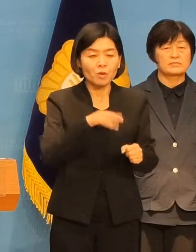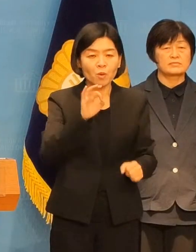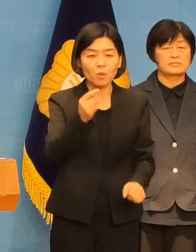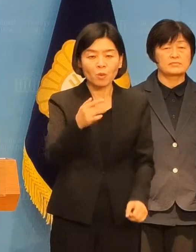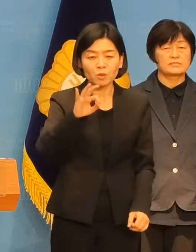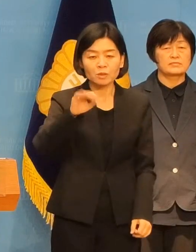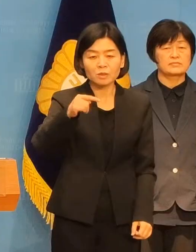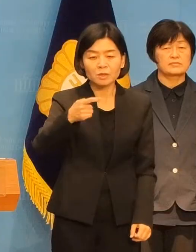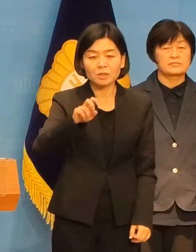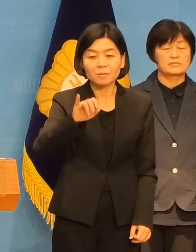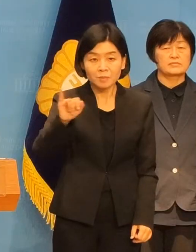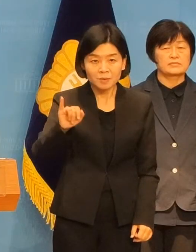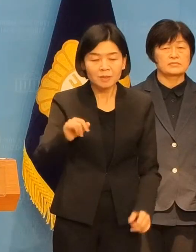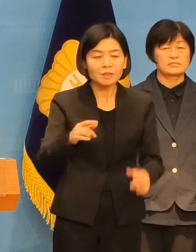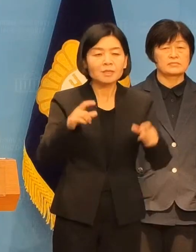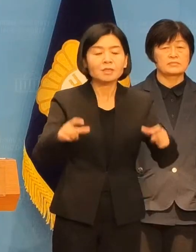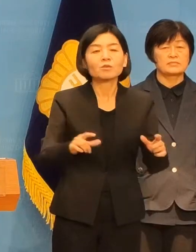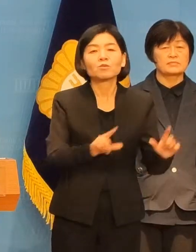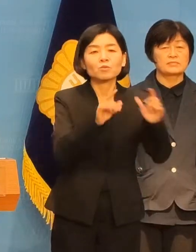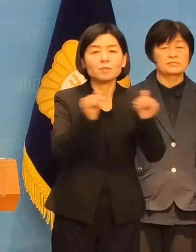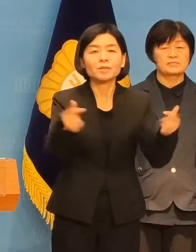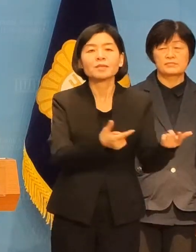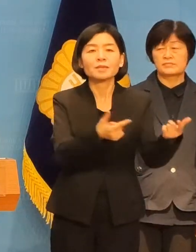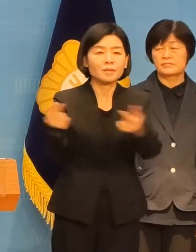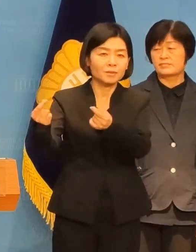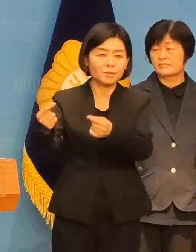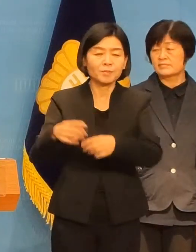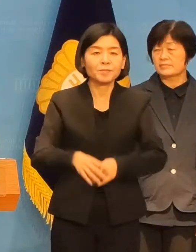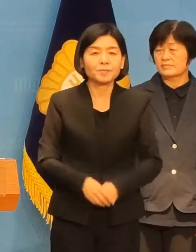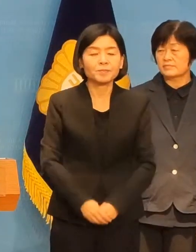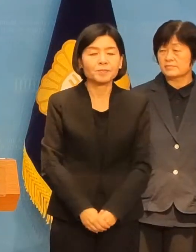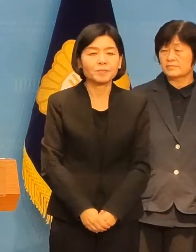오은미 또 지역 주민 일동.